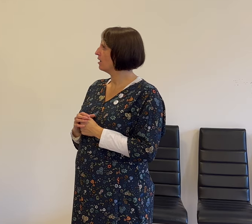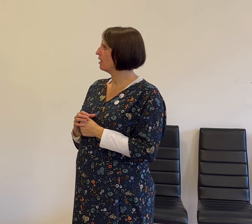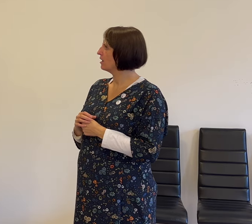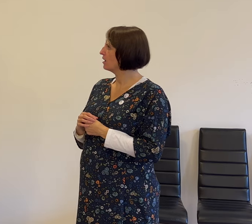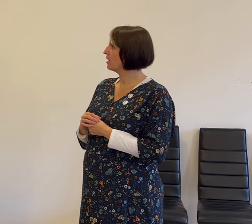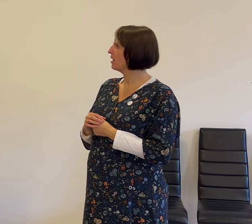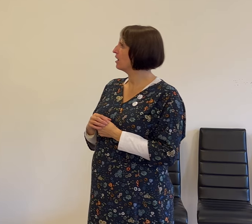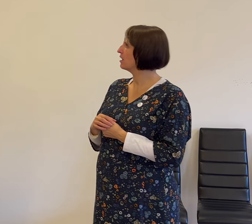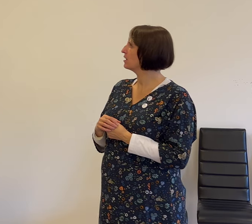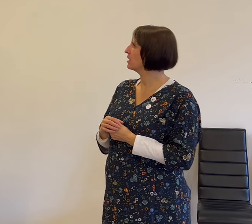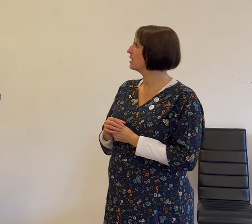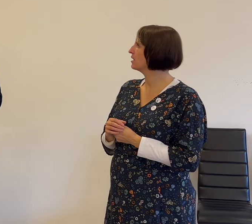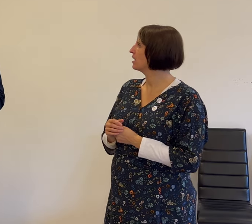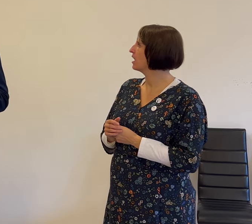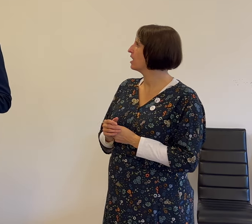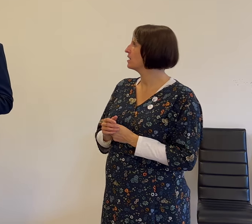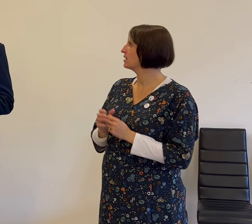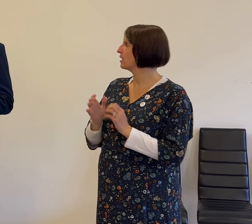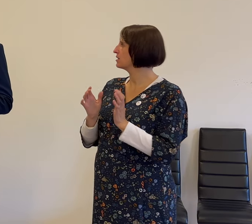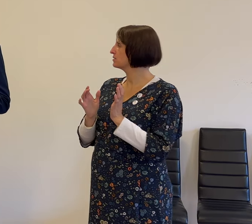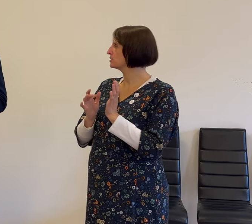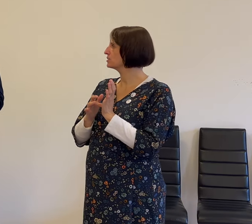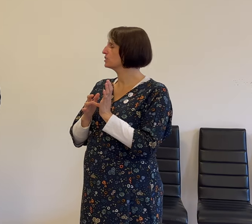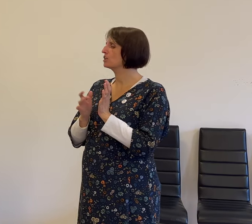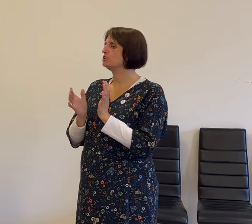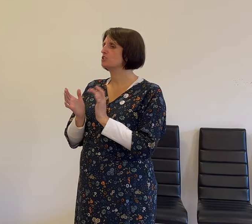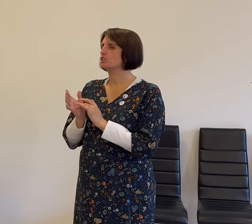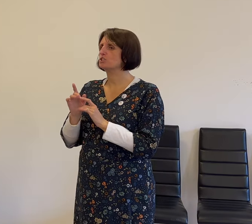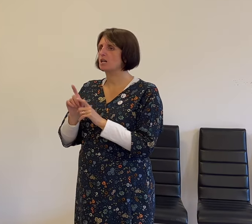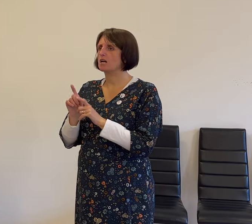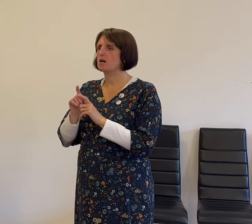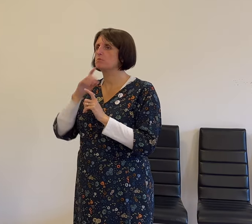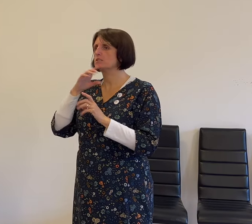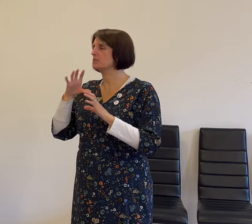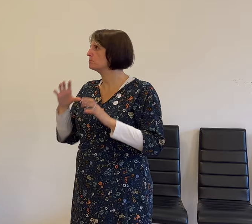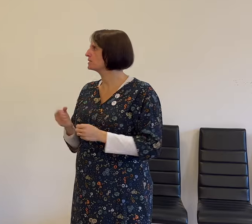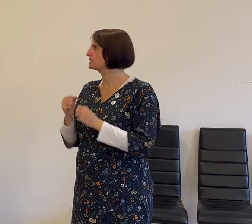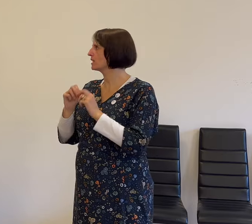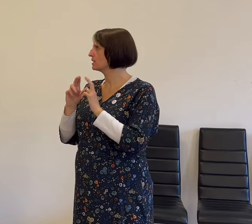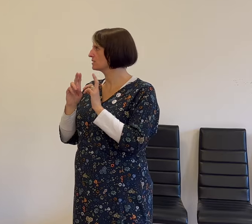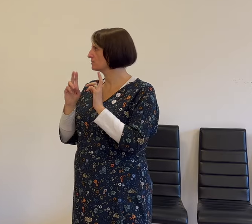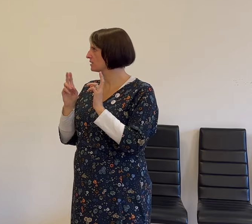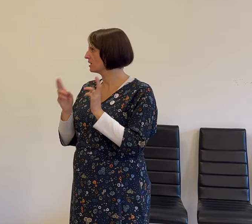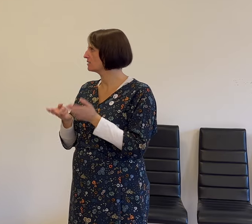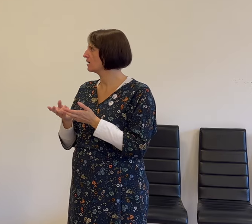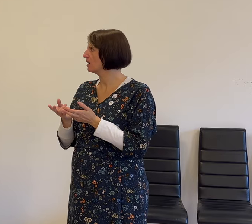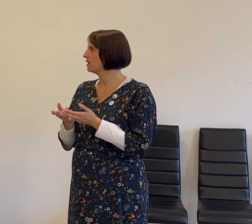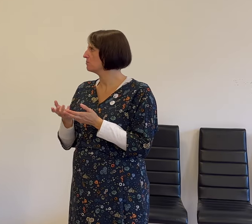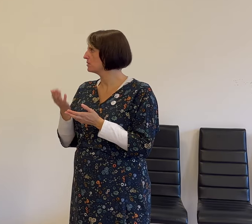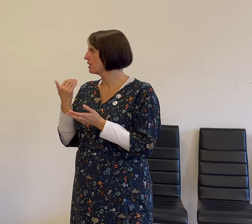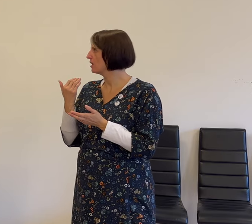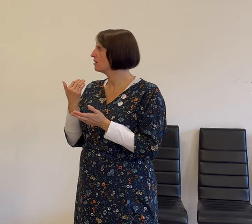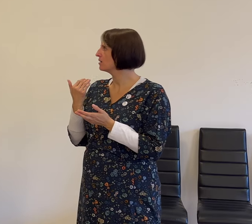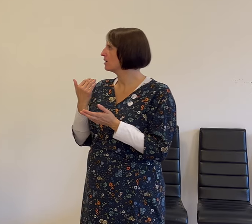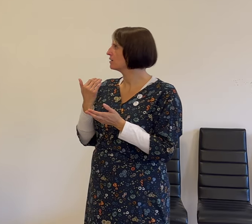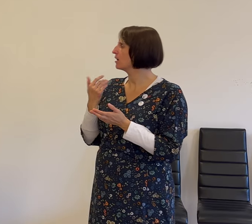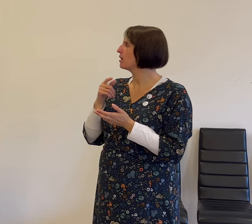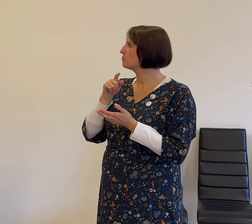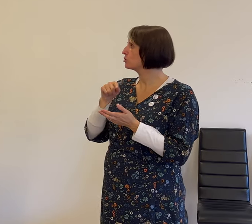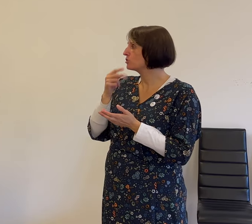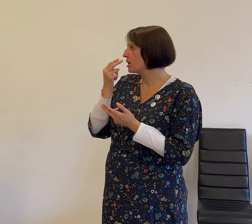Byl Ježíš, když tady byl stvořitelem a spasitelem světa? No, čím byl? Bylo to na něm